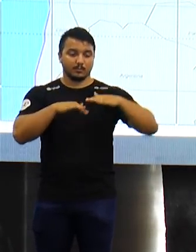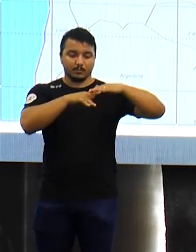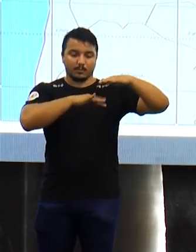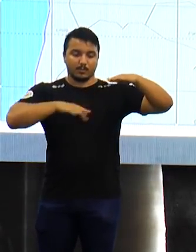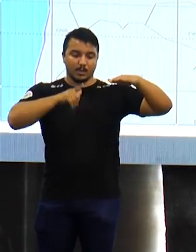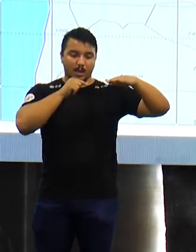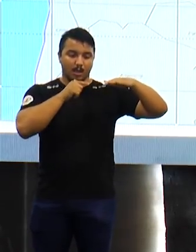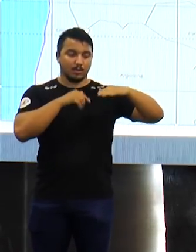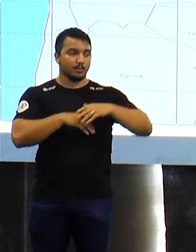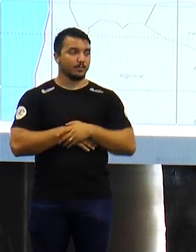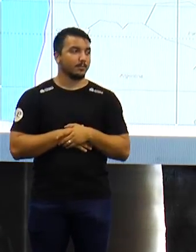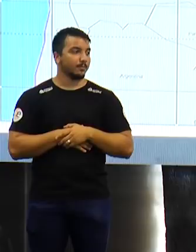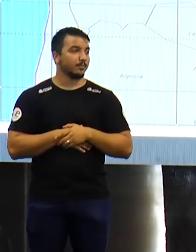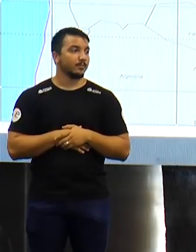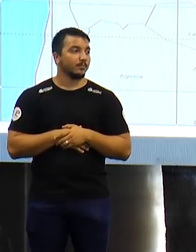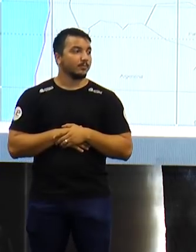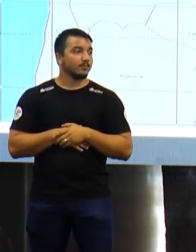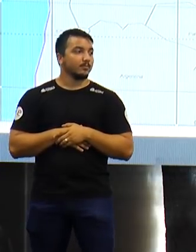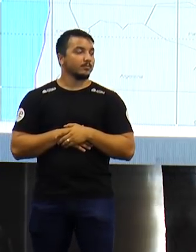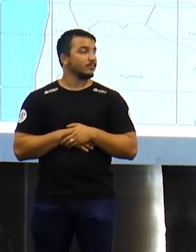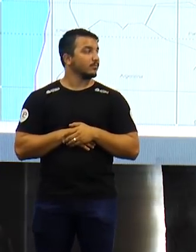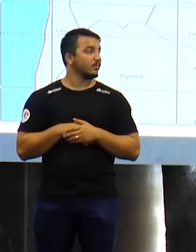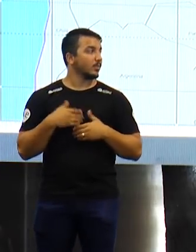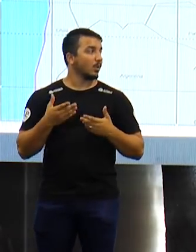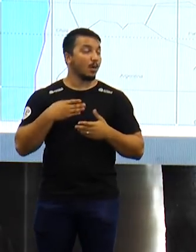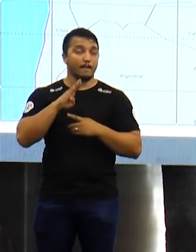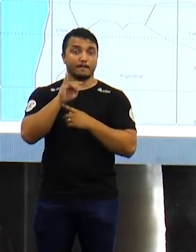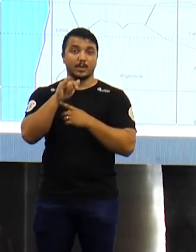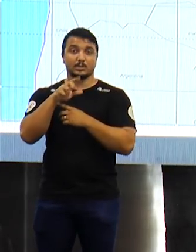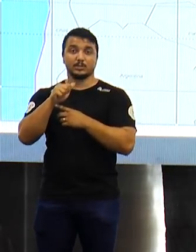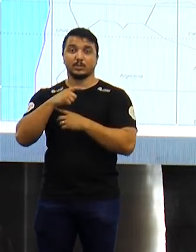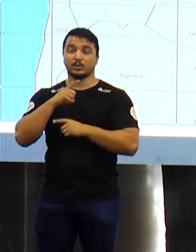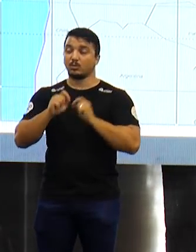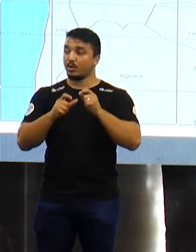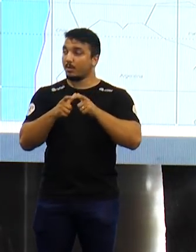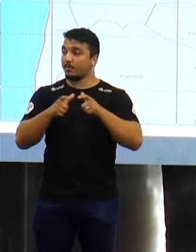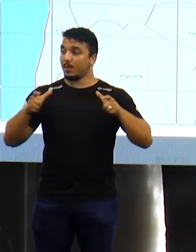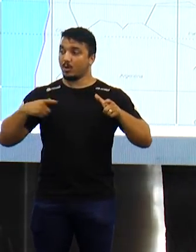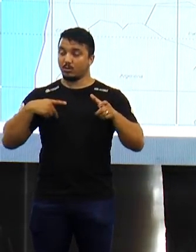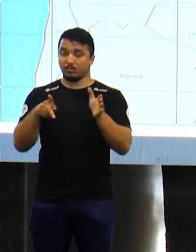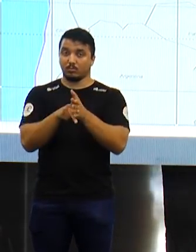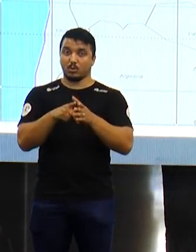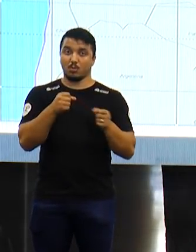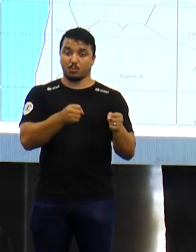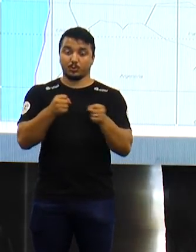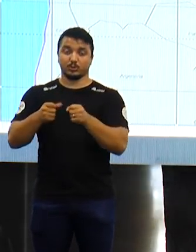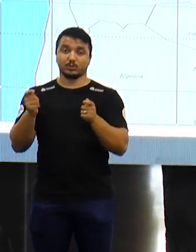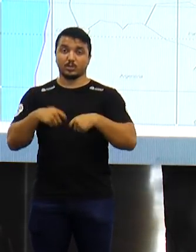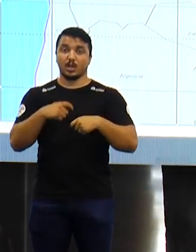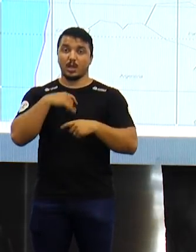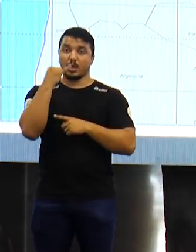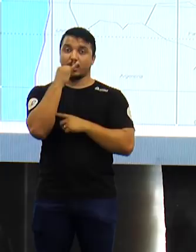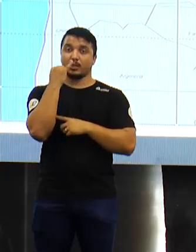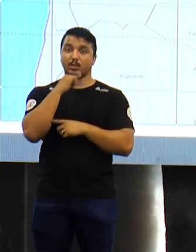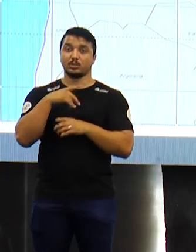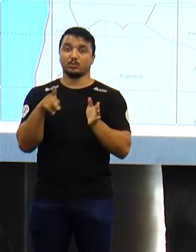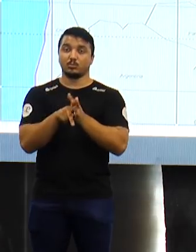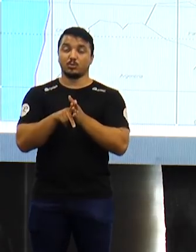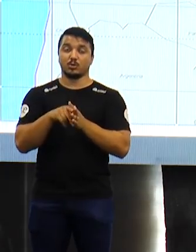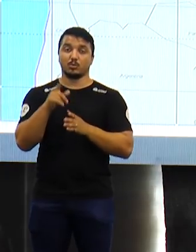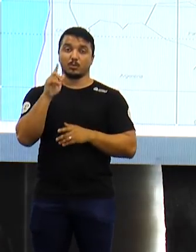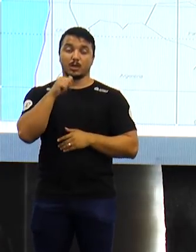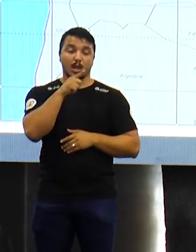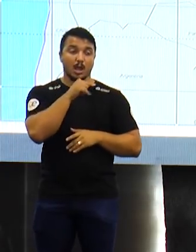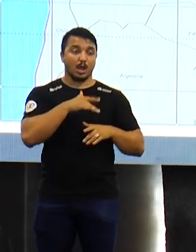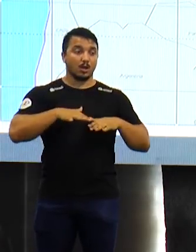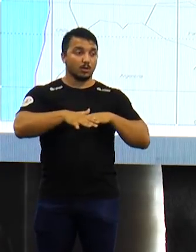é pegadinha. Professor, qual é a bacia que tem a maior potencial de energias hidroelétricas